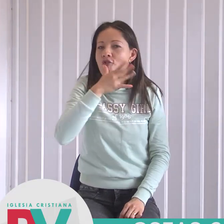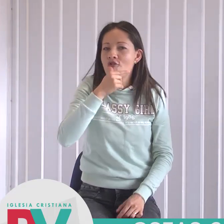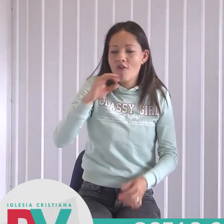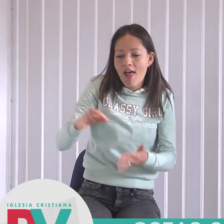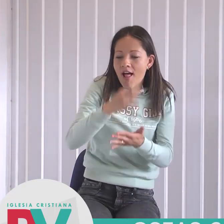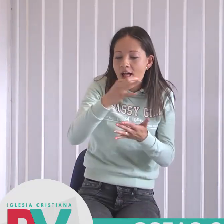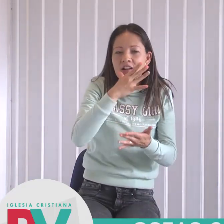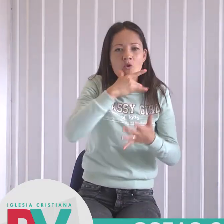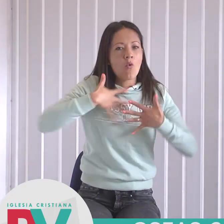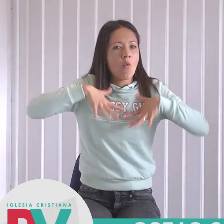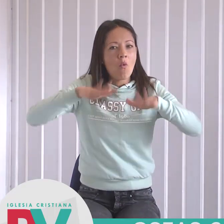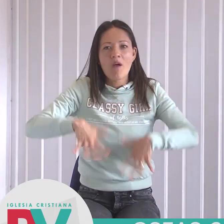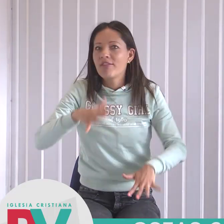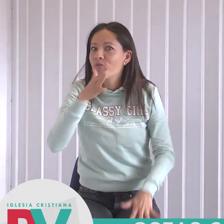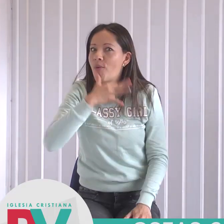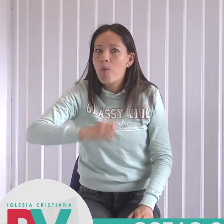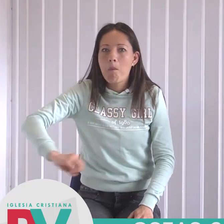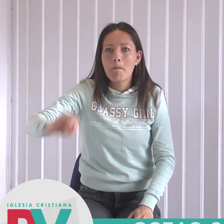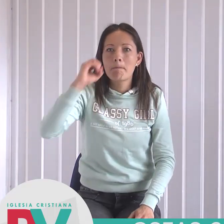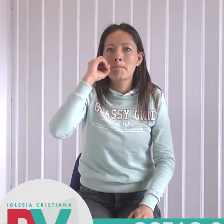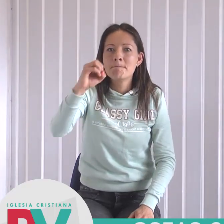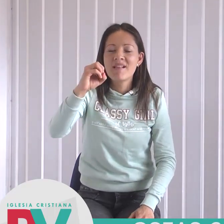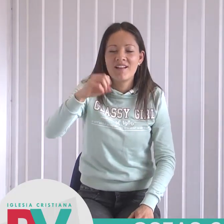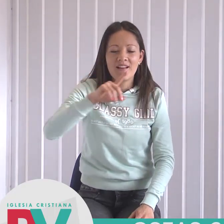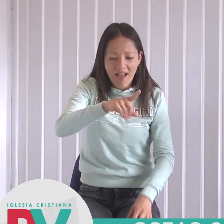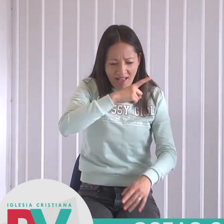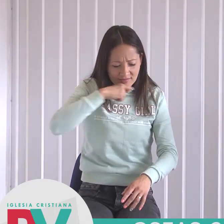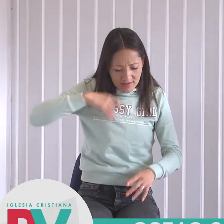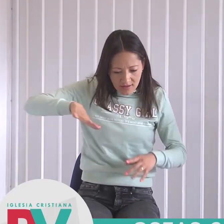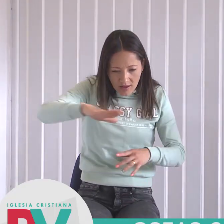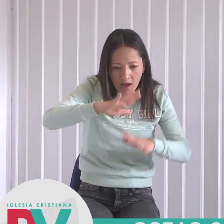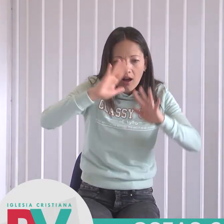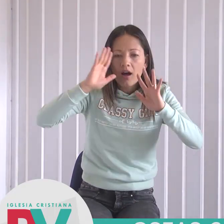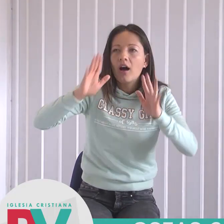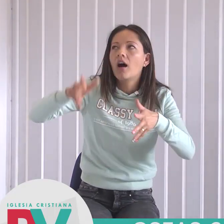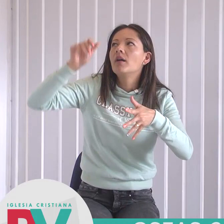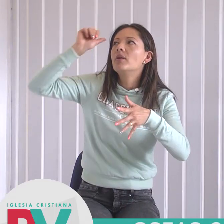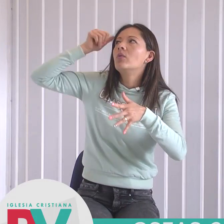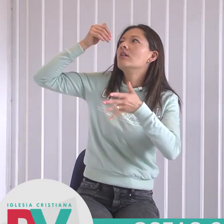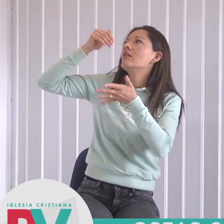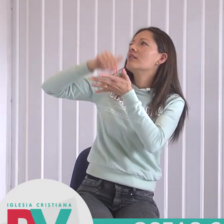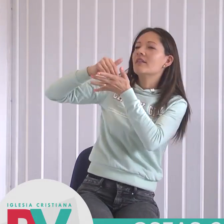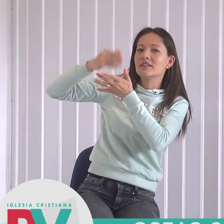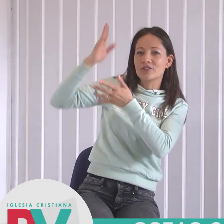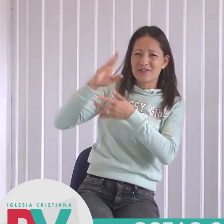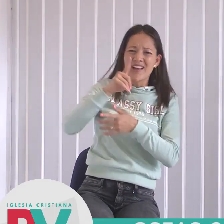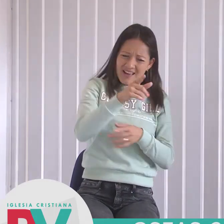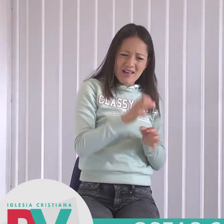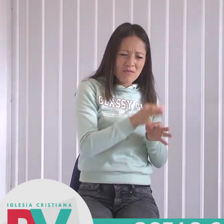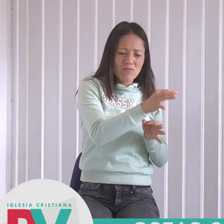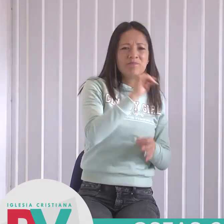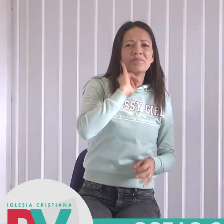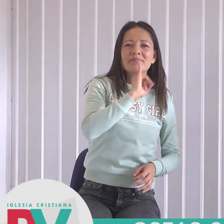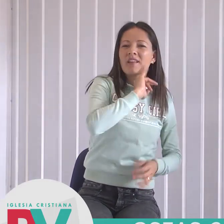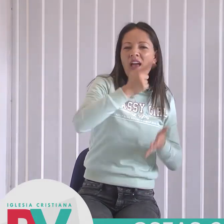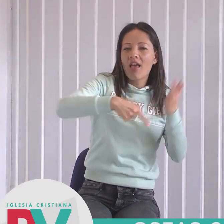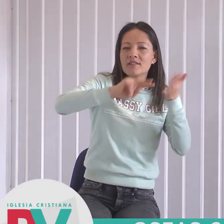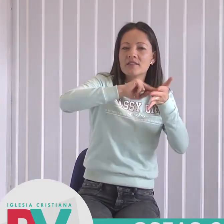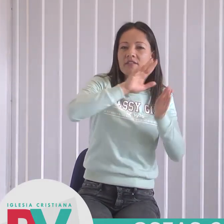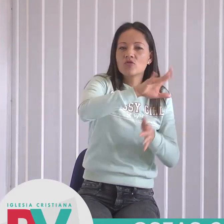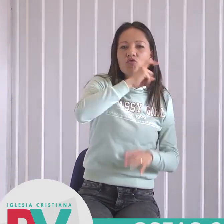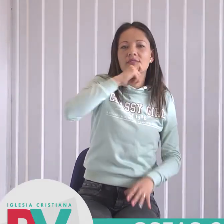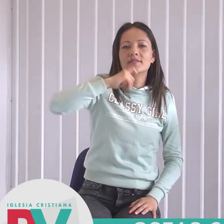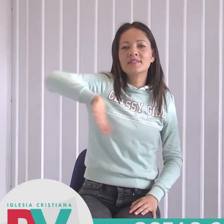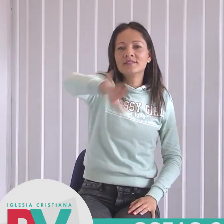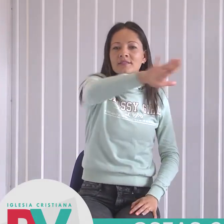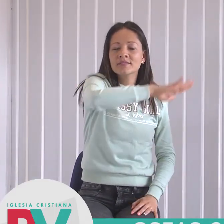donde no hay... ¿De quién volverán a acordarse en el desierto? ¿Qué cree usted que significa para el pueblo de Israel el desierto? Hoy en